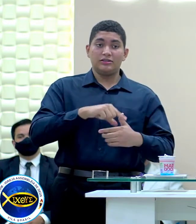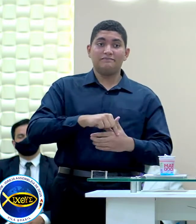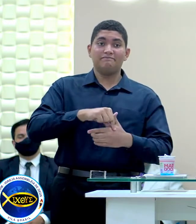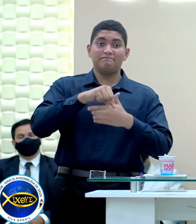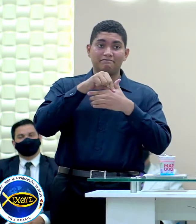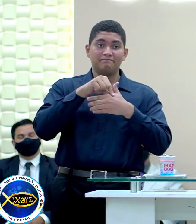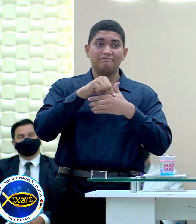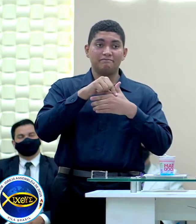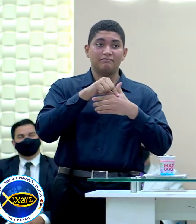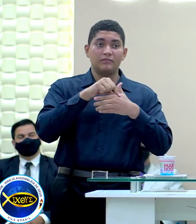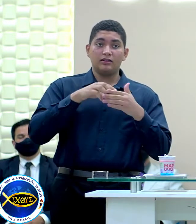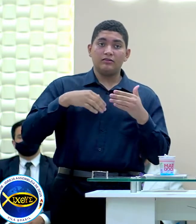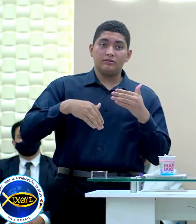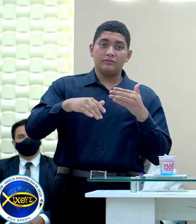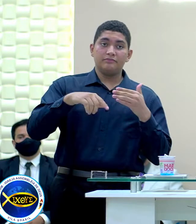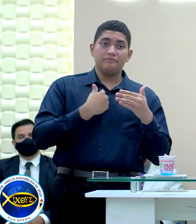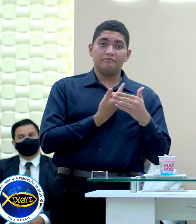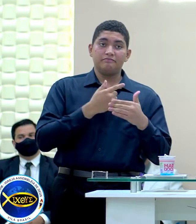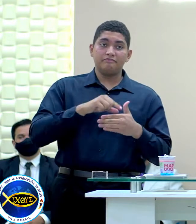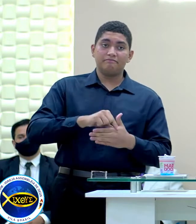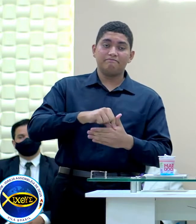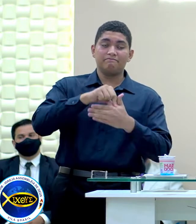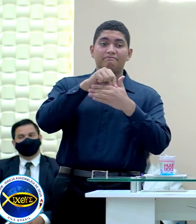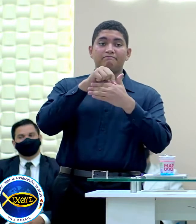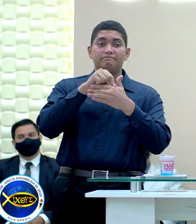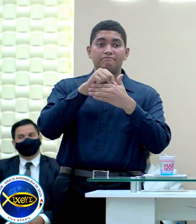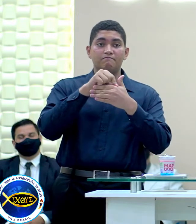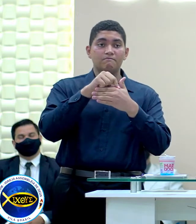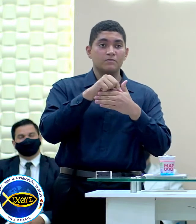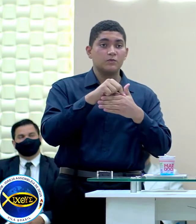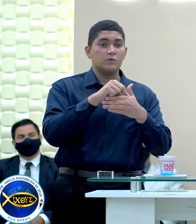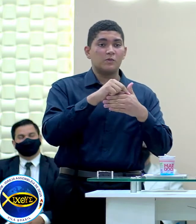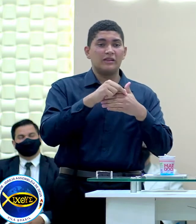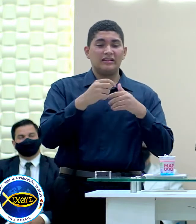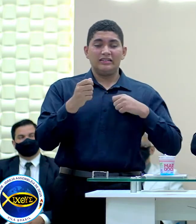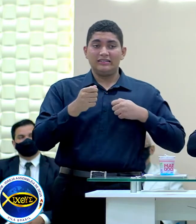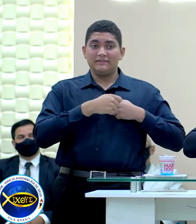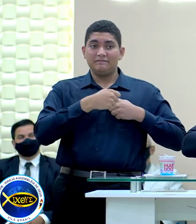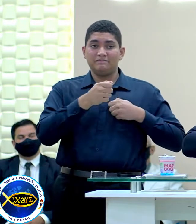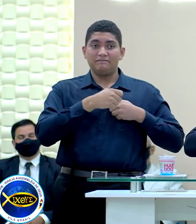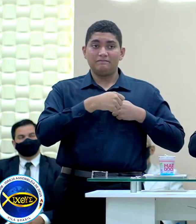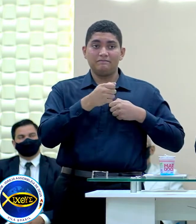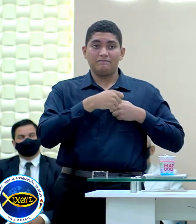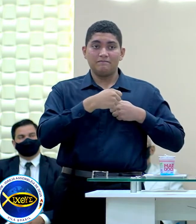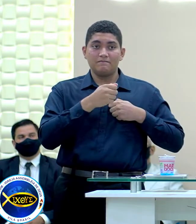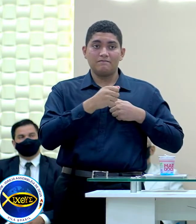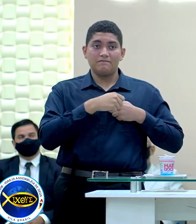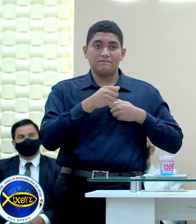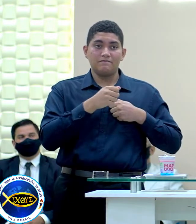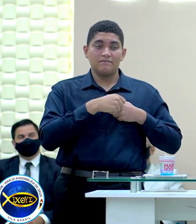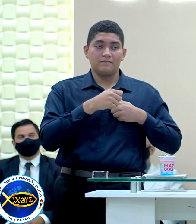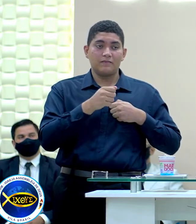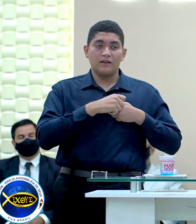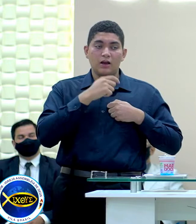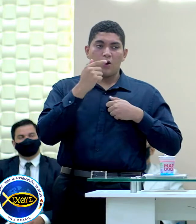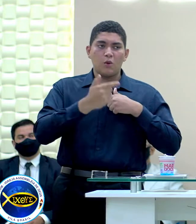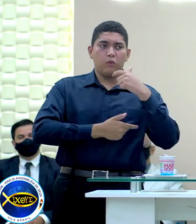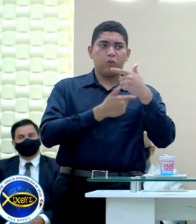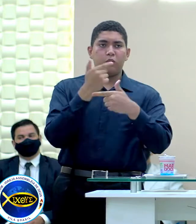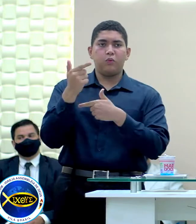eles habitam aqui, eles estão aqui dentro, eles estão